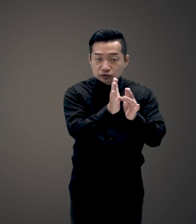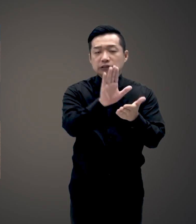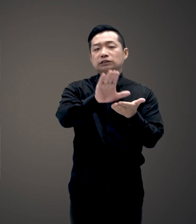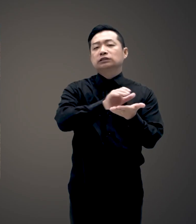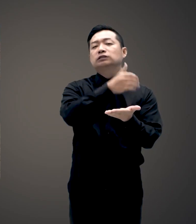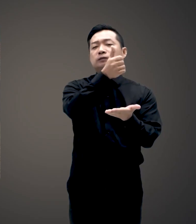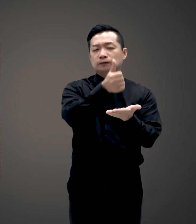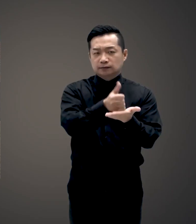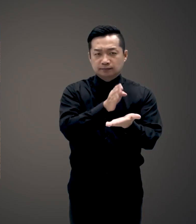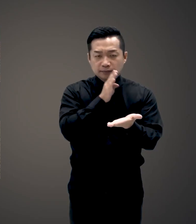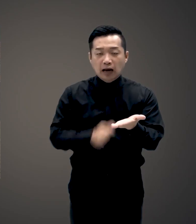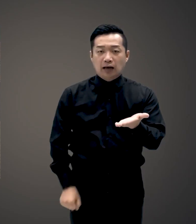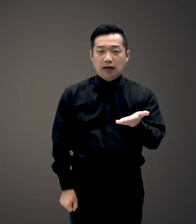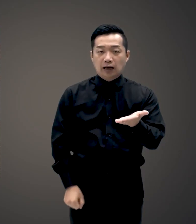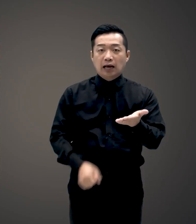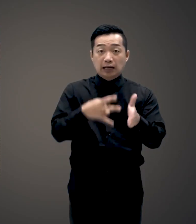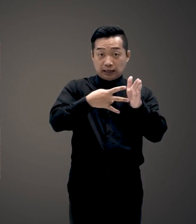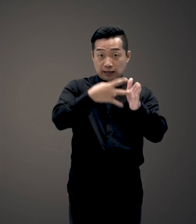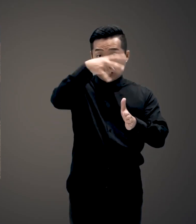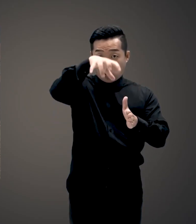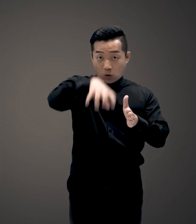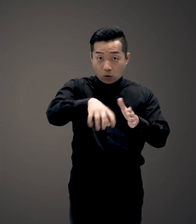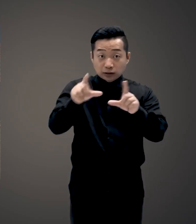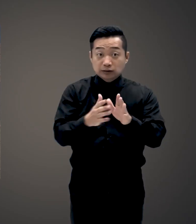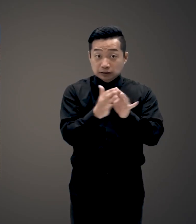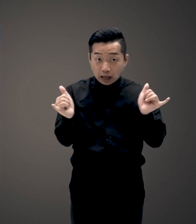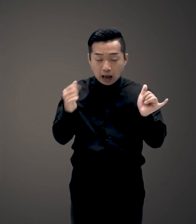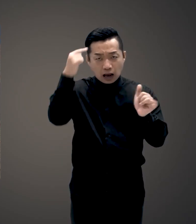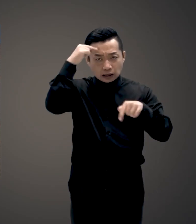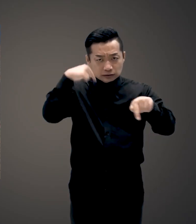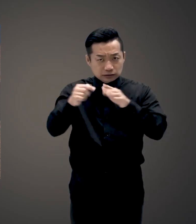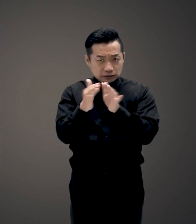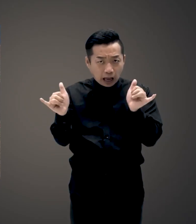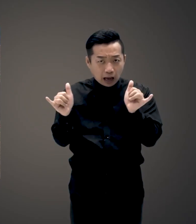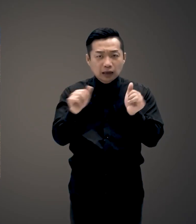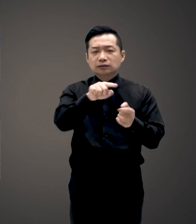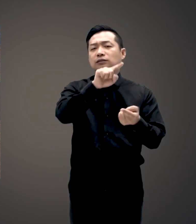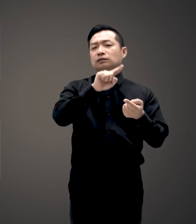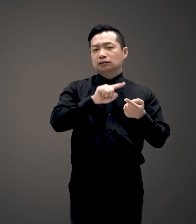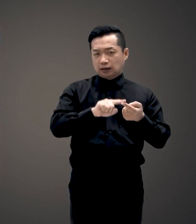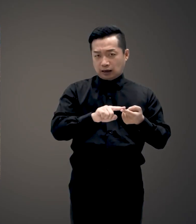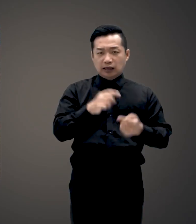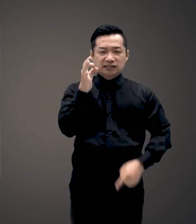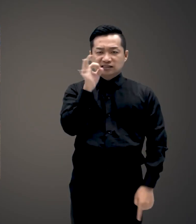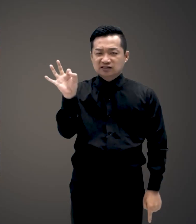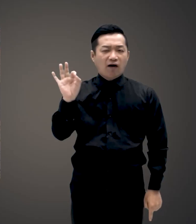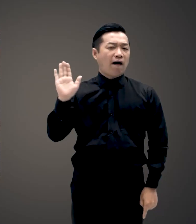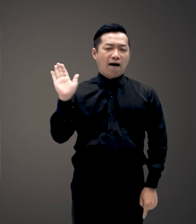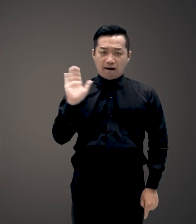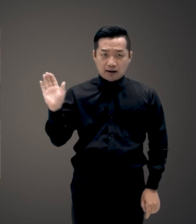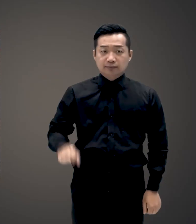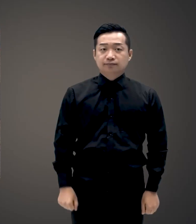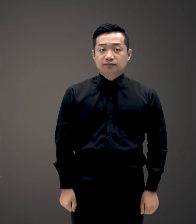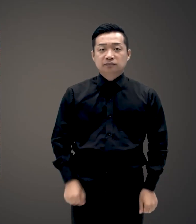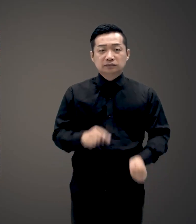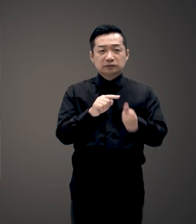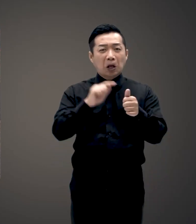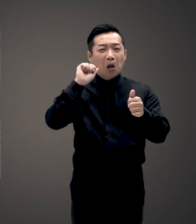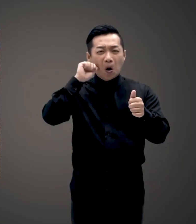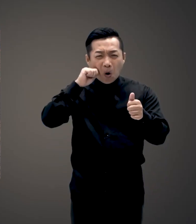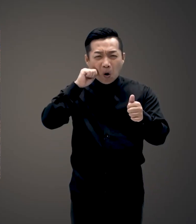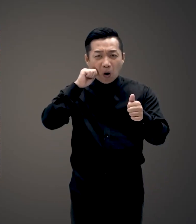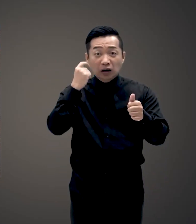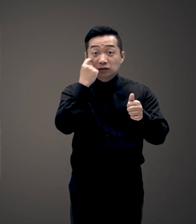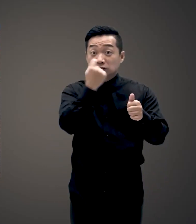예수는 그리스도이십니다. 하지만 예루살렘의 주민들과 그들의 우두머리들은 이 사실을 인정하지 않았죠.